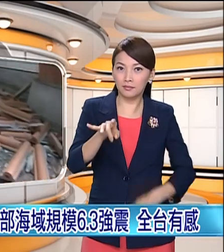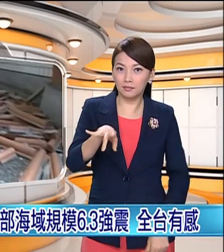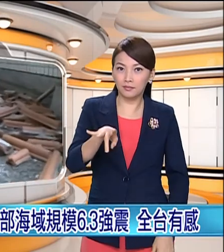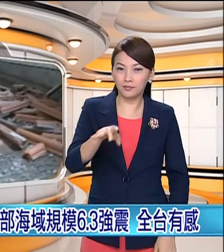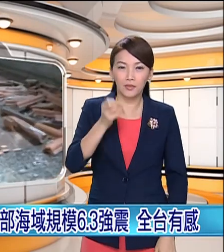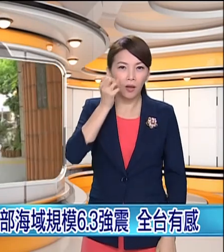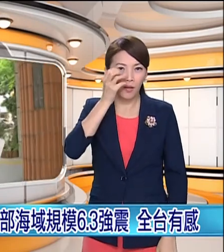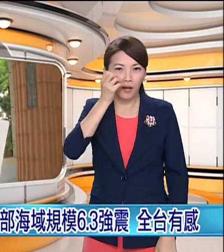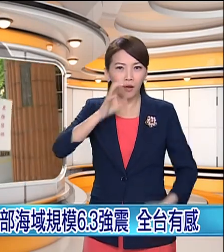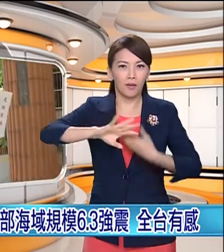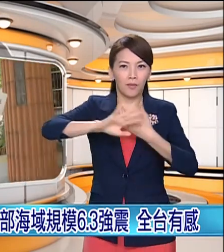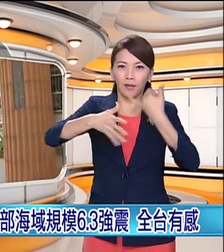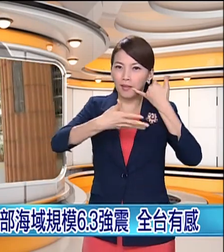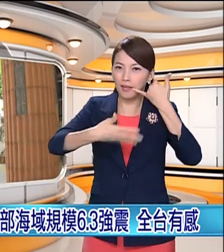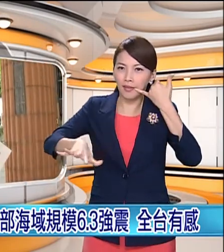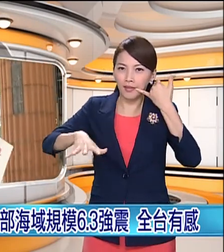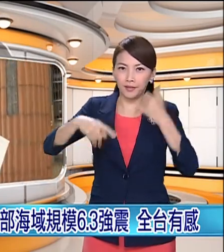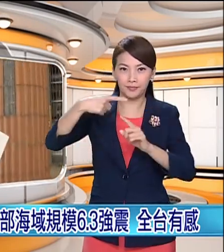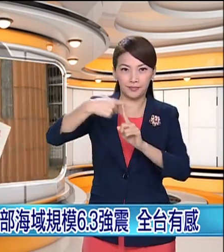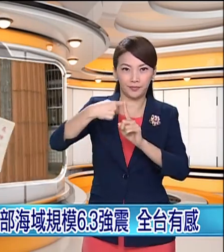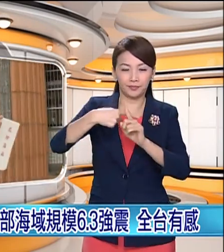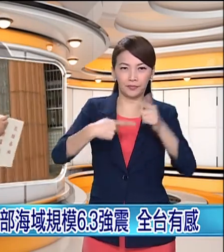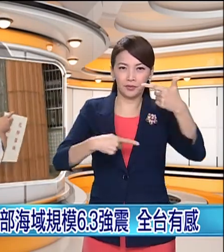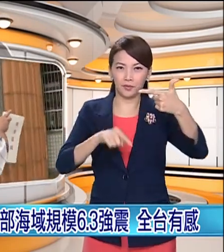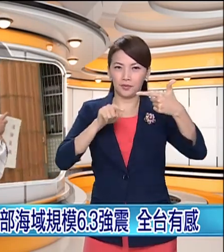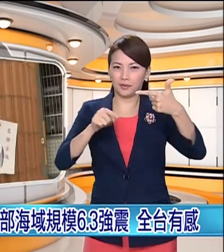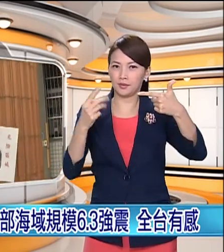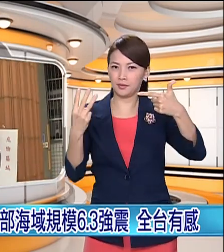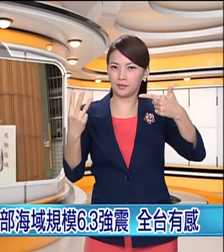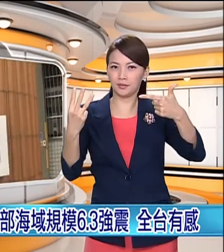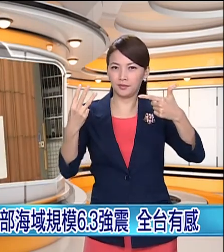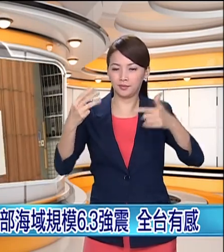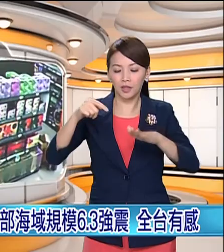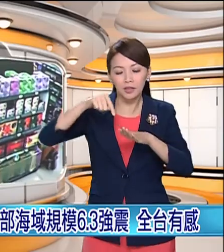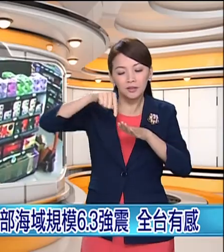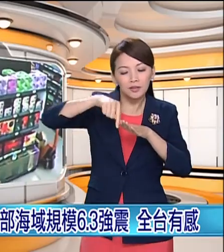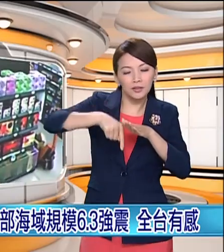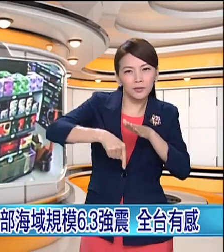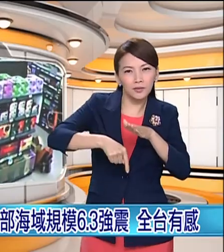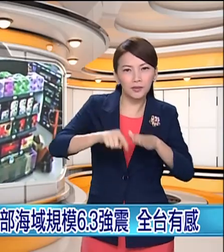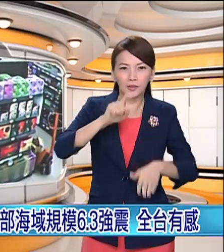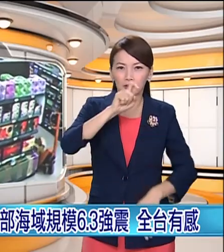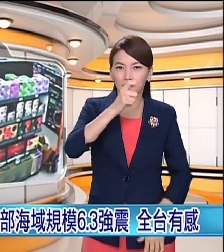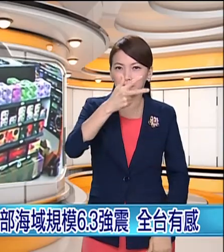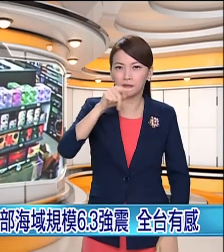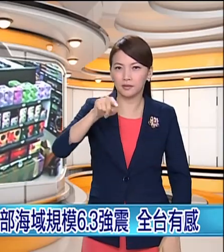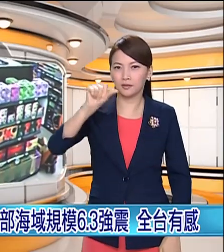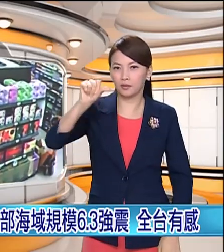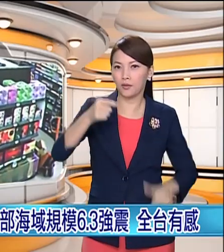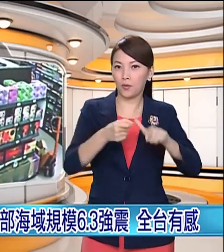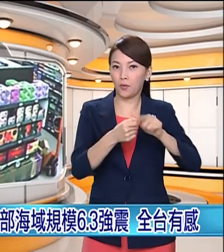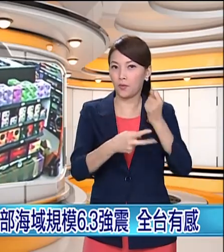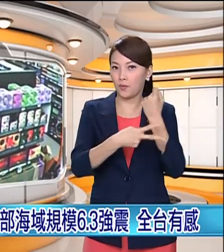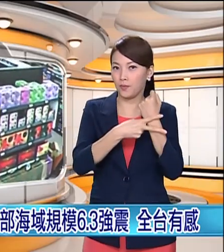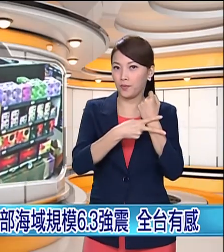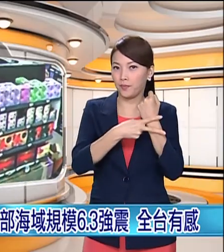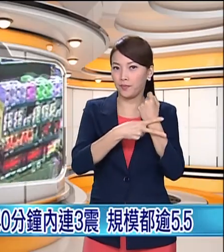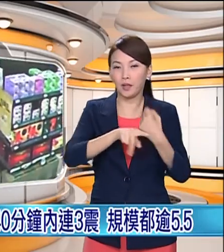模 6.3 的强震，震央在花莲东部外海，深度只有17.5公里，是个浅层地